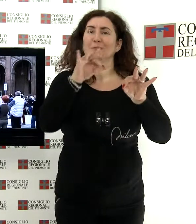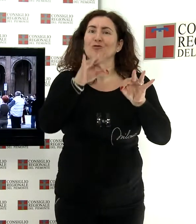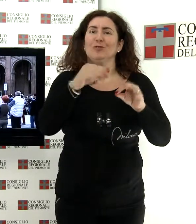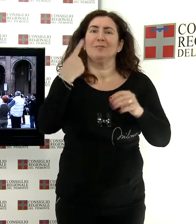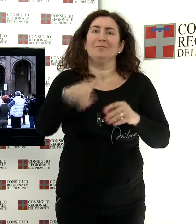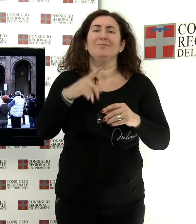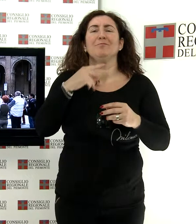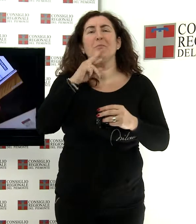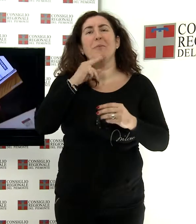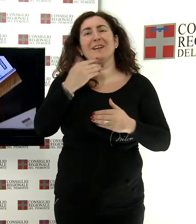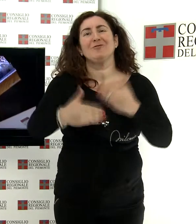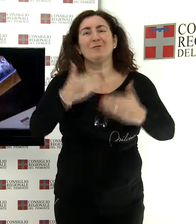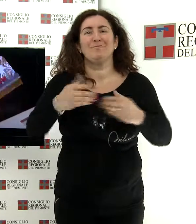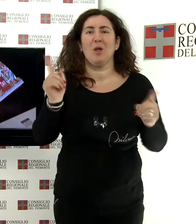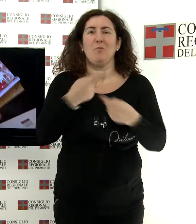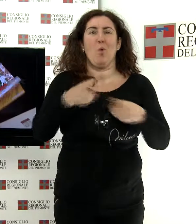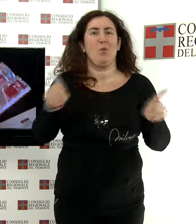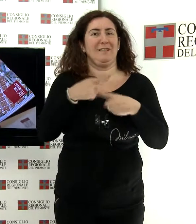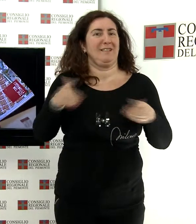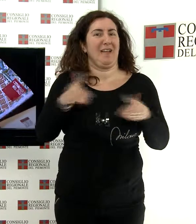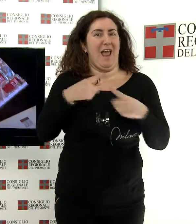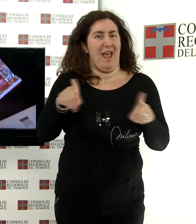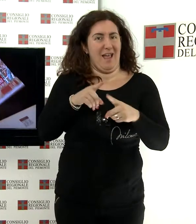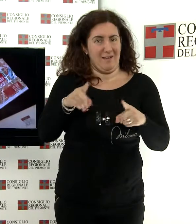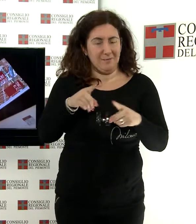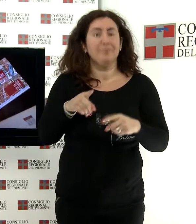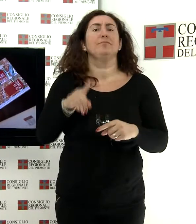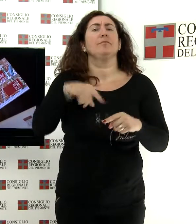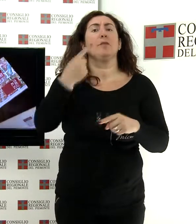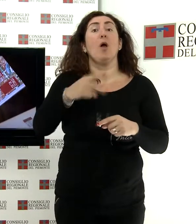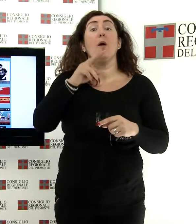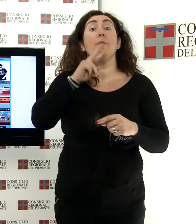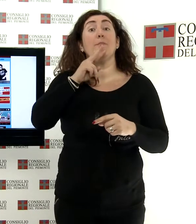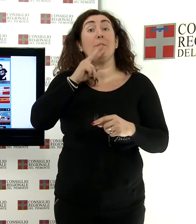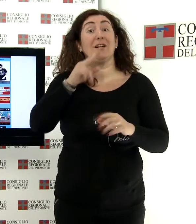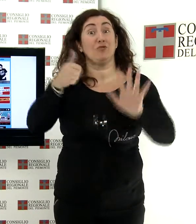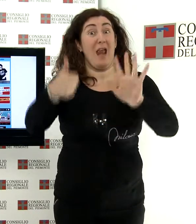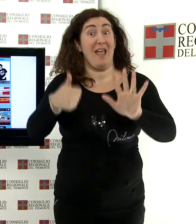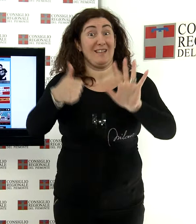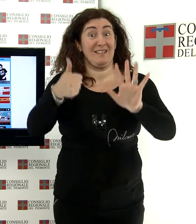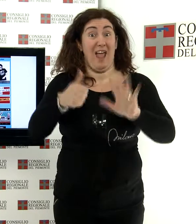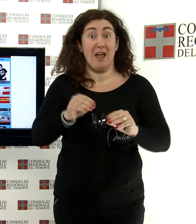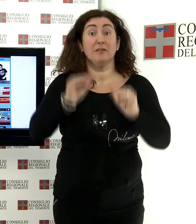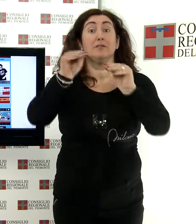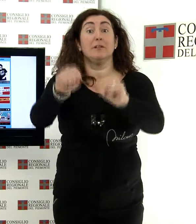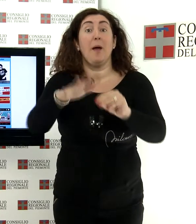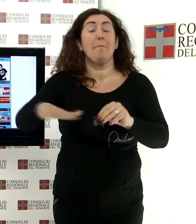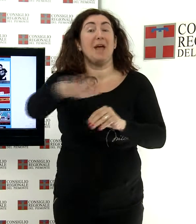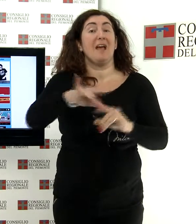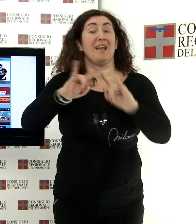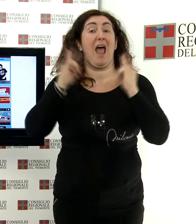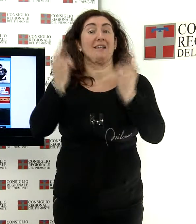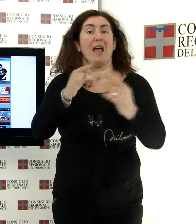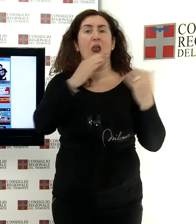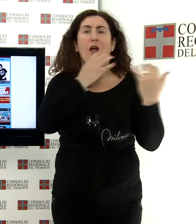della Big Band Theory. Alle 18 lo spostamento in Piazza Castello con i clarinetti, le percussioni e i fiati di Trovesi all'Opera